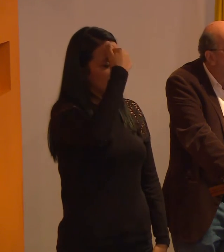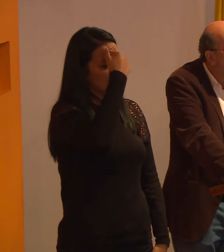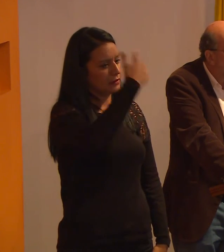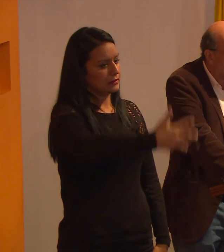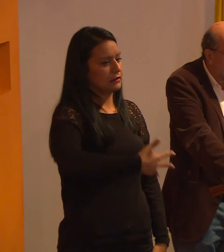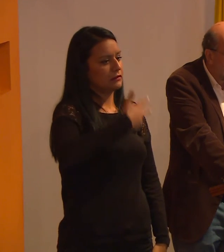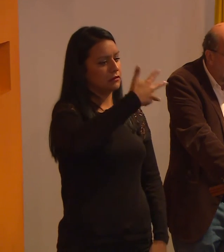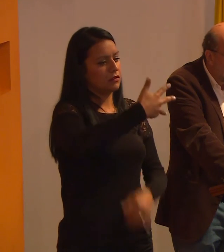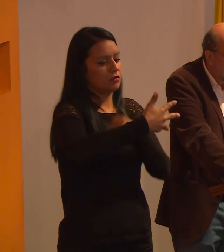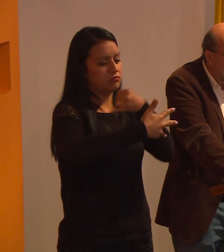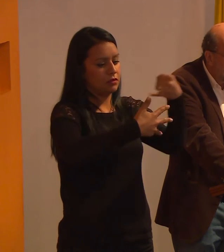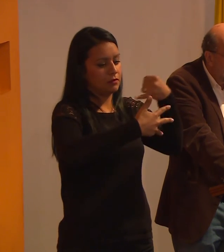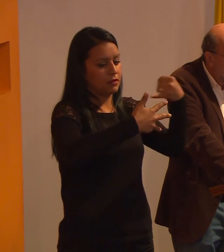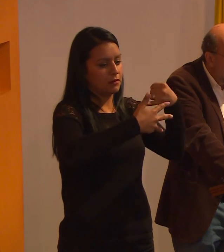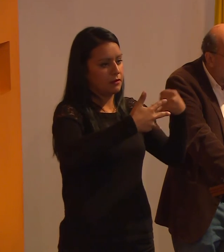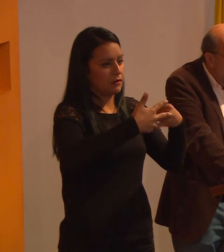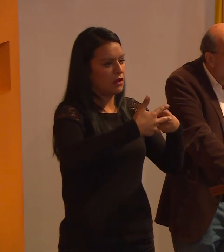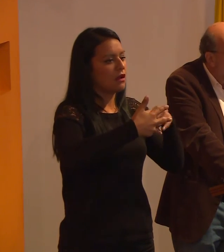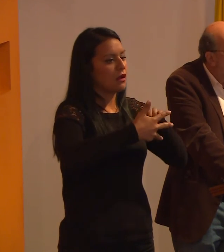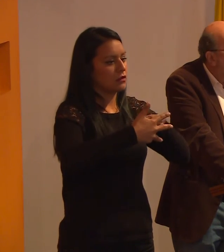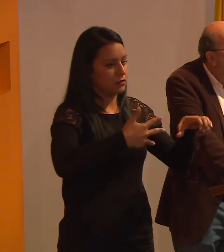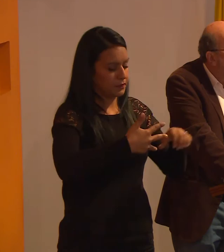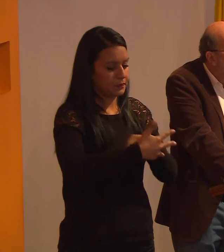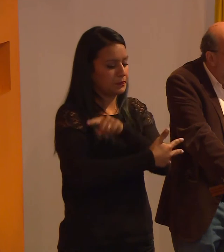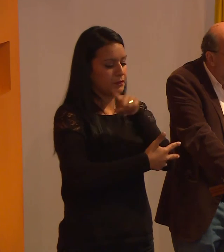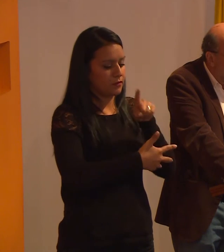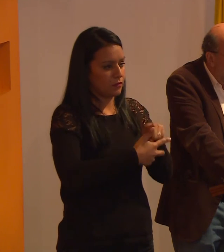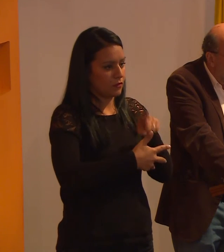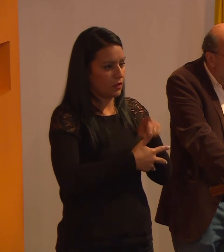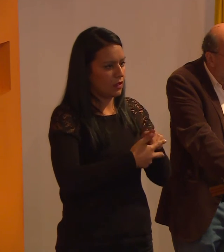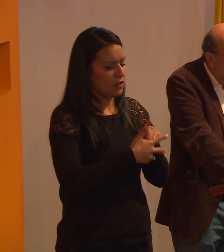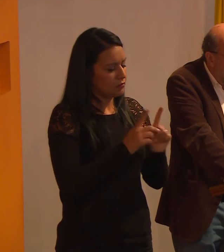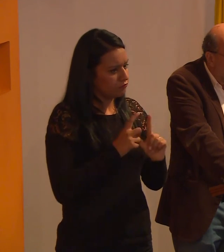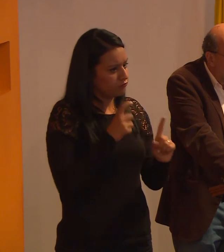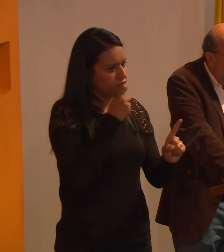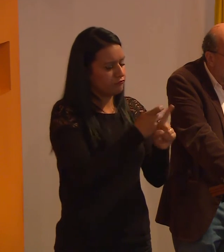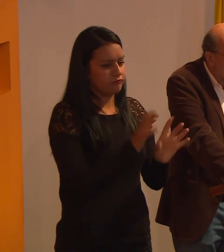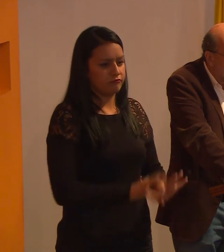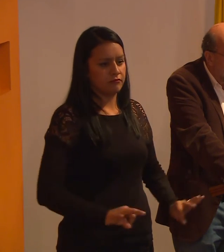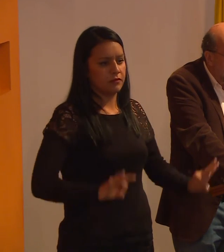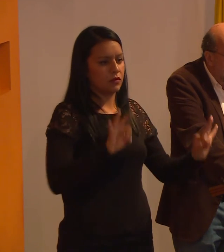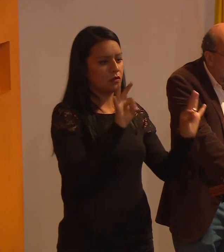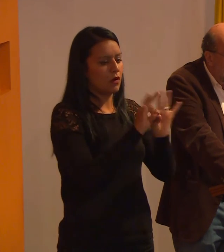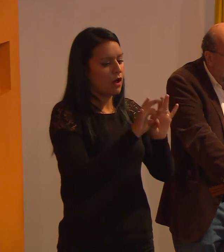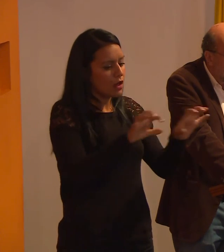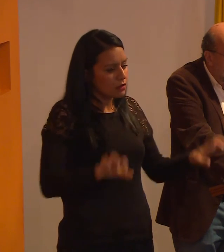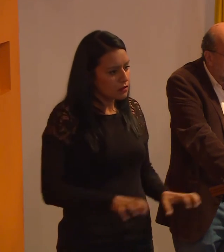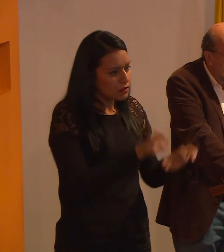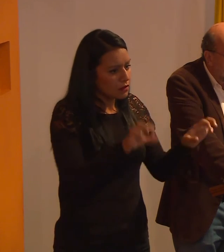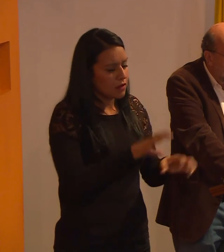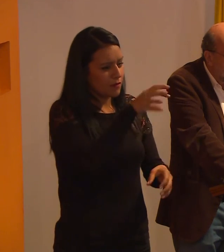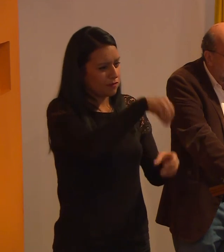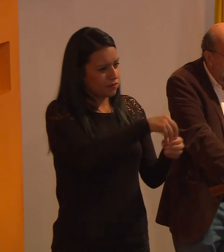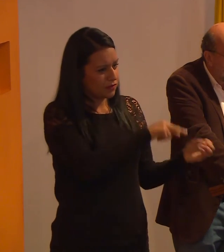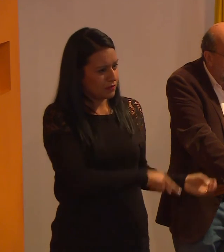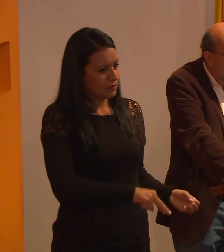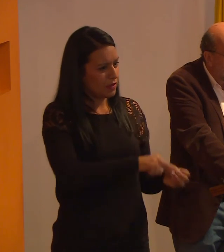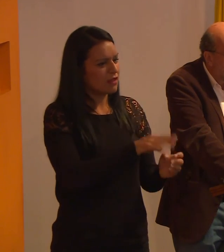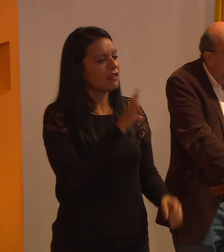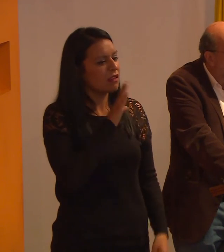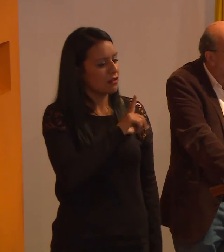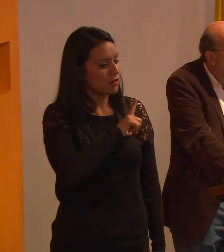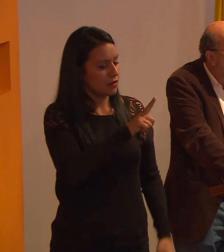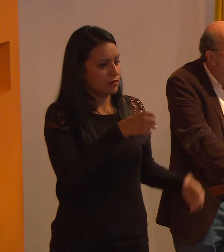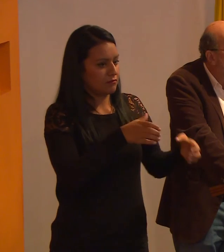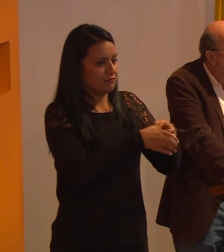cinco líneas de acción: jugar un papel protagónico en las actividades educativas lideradas con